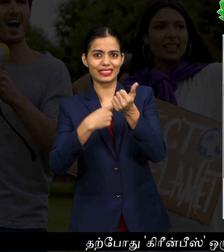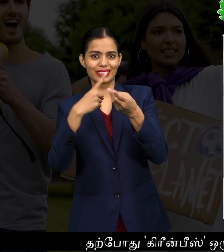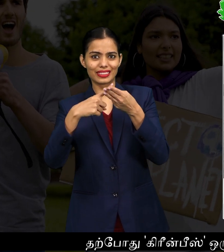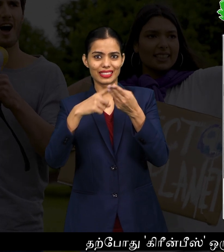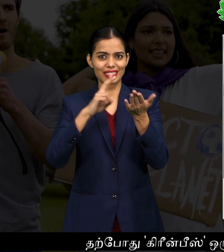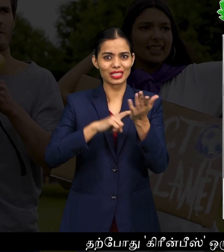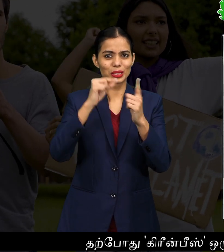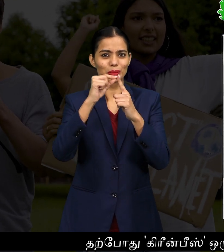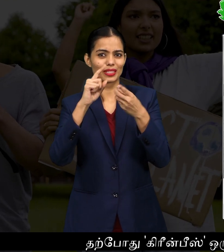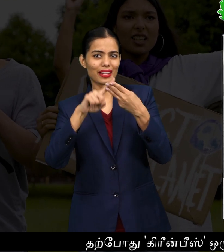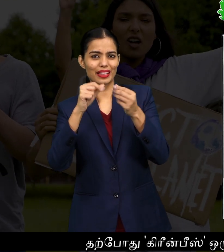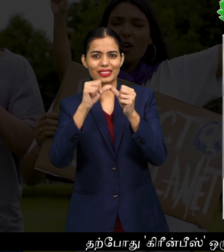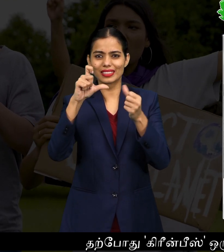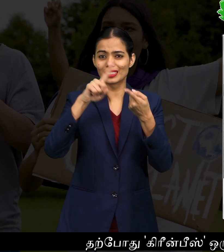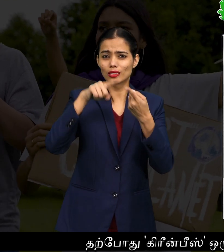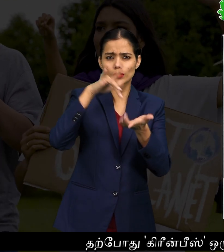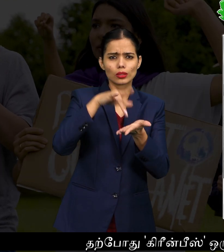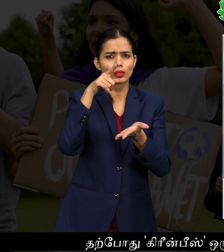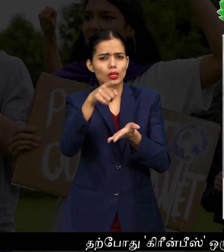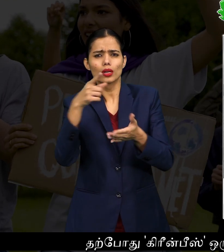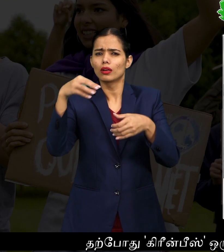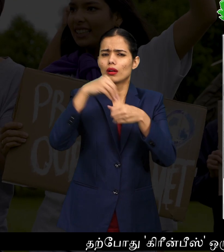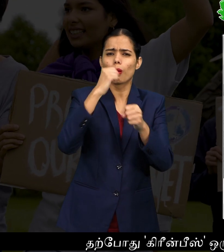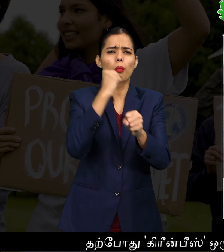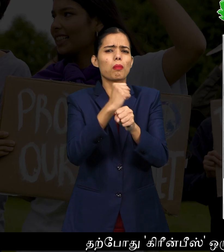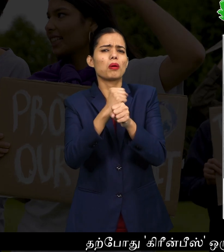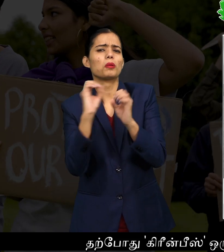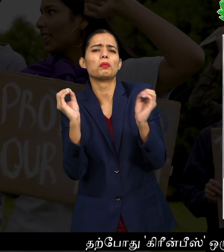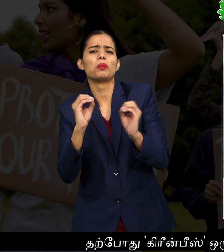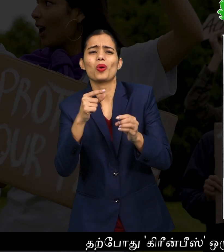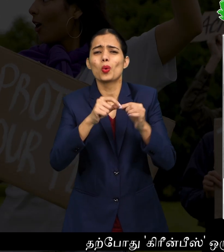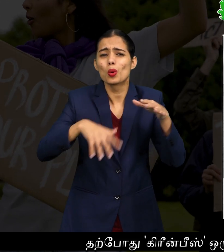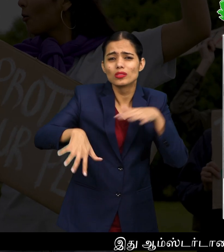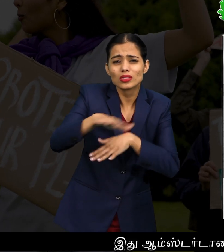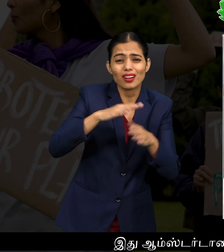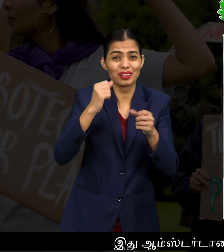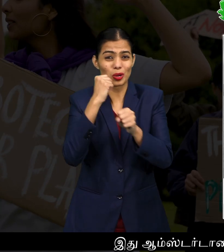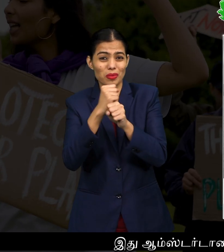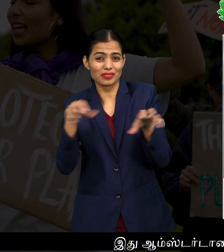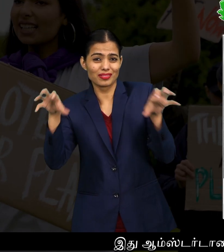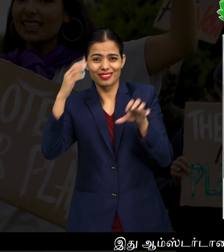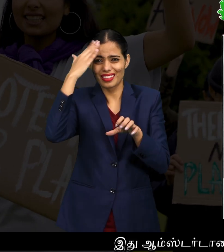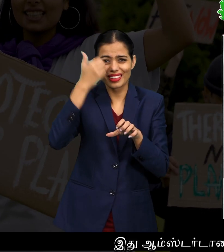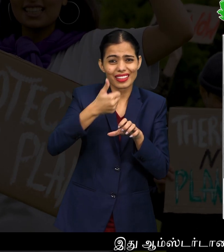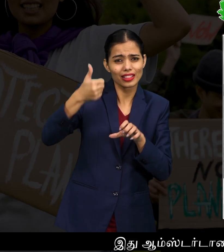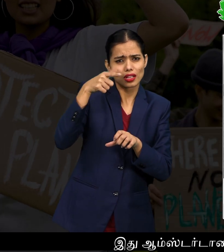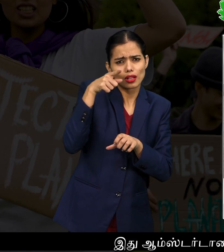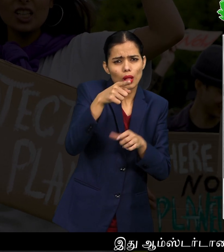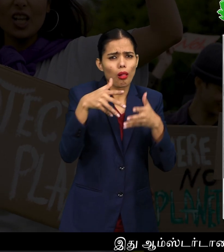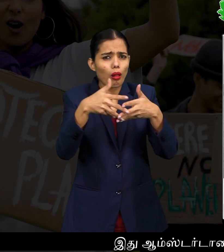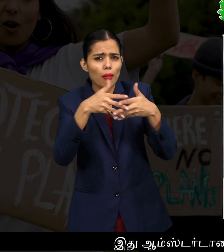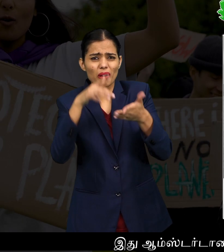தற்போது கிரீன்பீஸ் ஒரு சர்வதேச அரசு சாரா அமைப்பாகும். இது